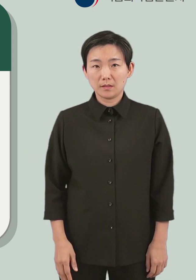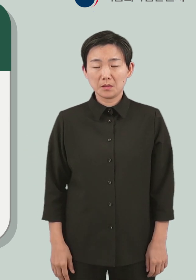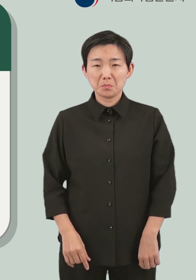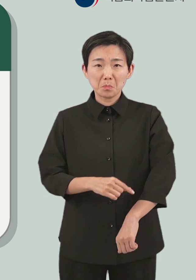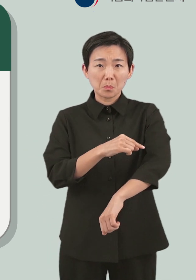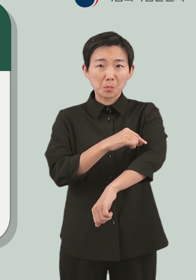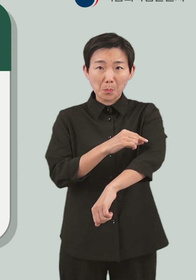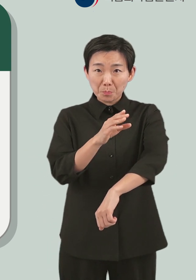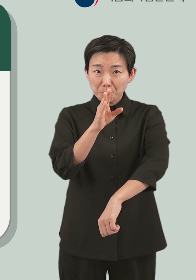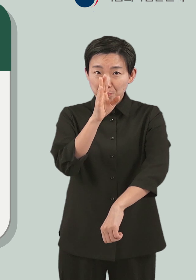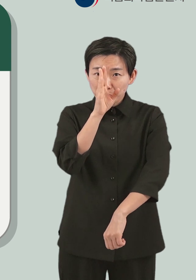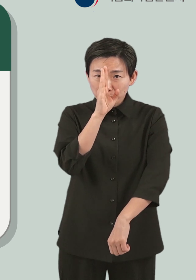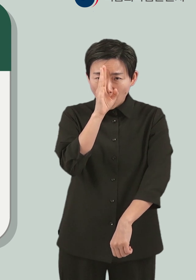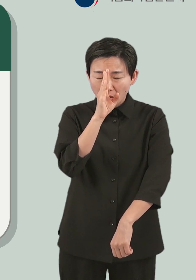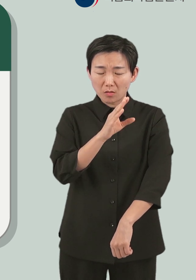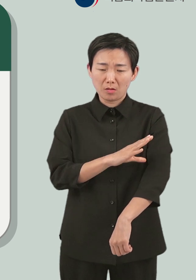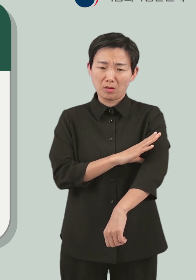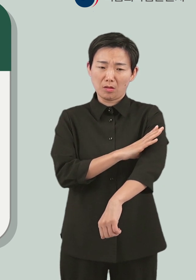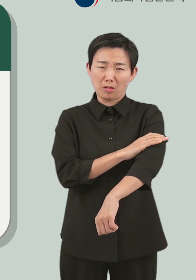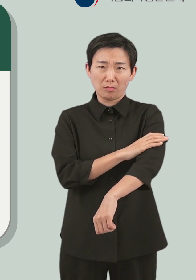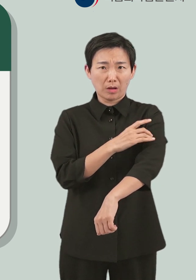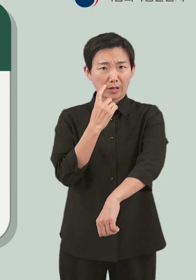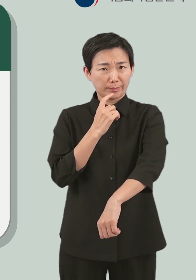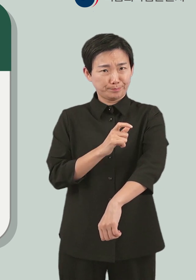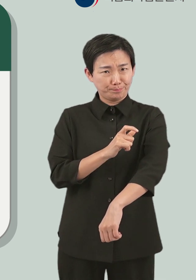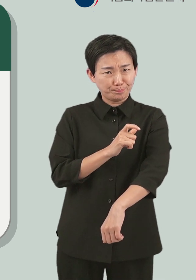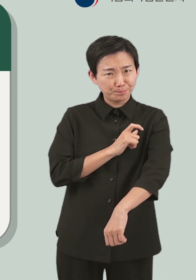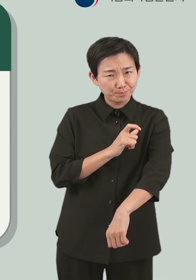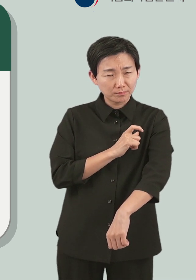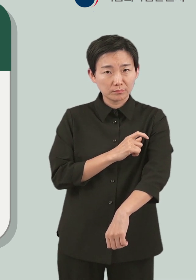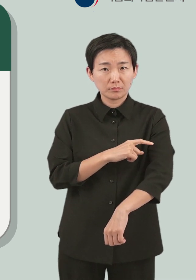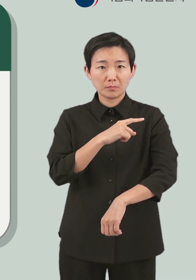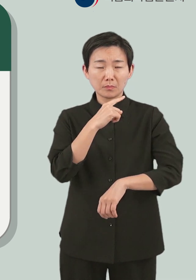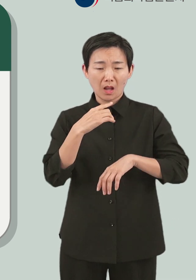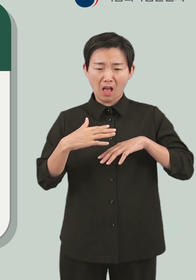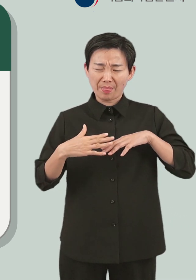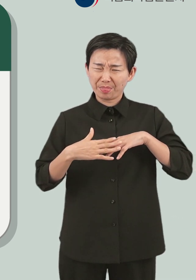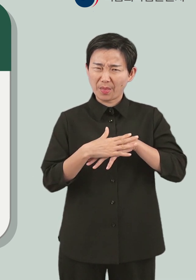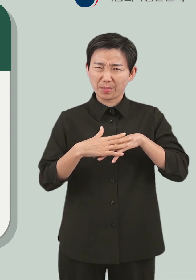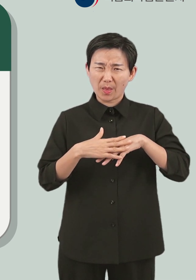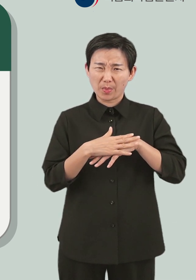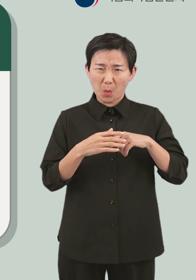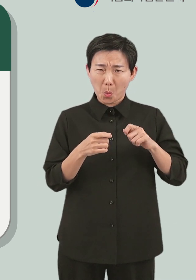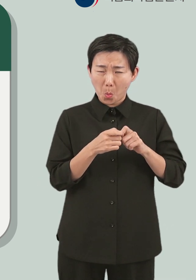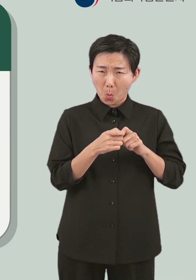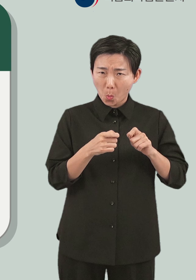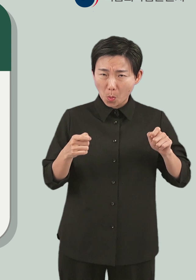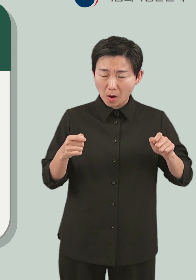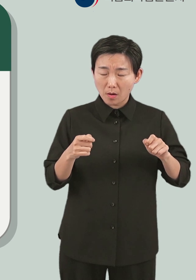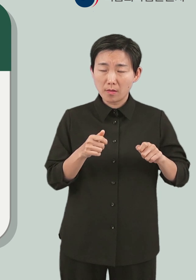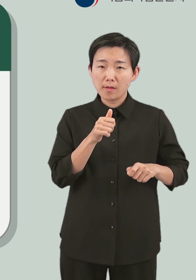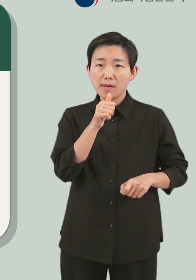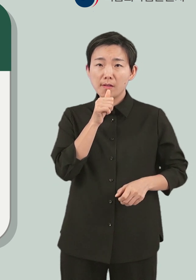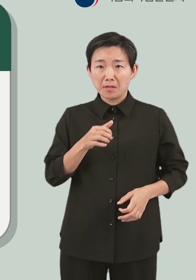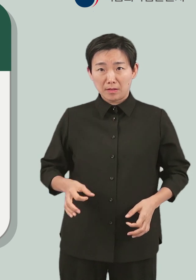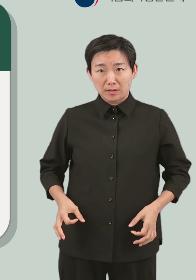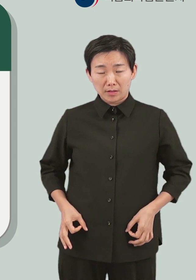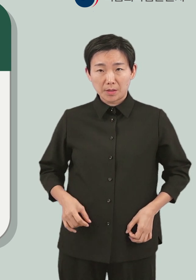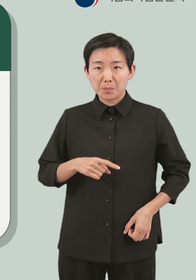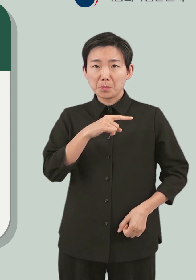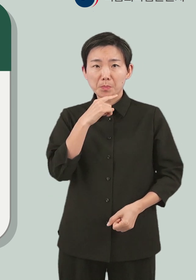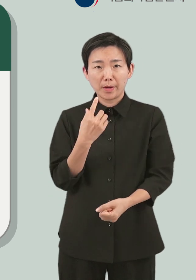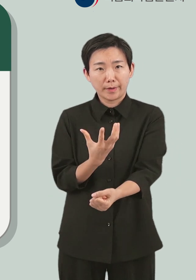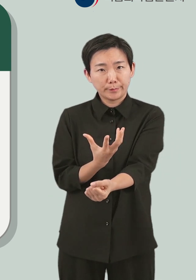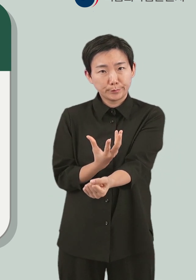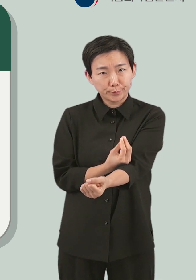혈압을 측정하지 않습니다. 사용 중에 피부염 등 피부에 이상을 느낄 경우, 혈행 장애가 오랫동안 발생할 경우, 투석